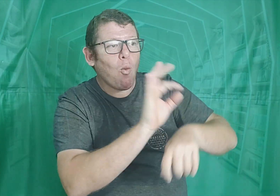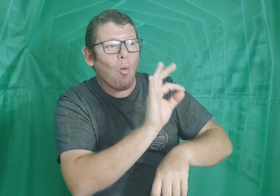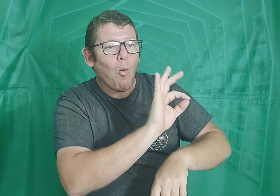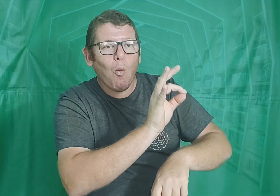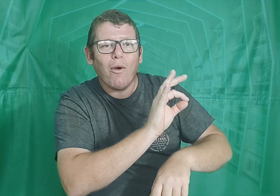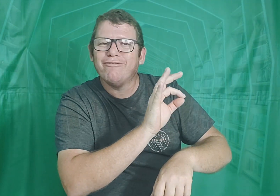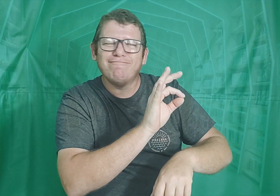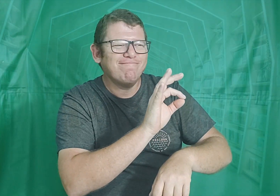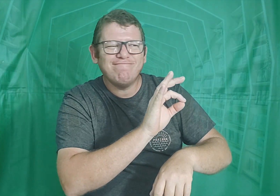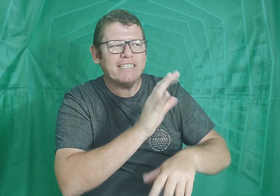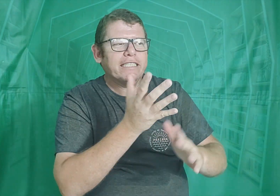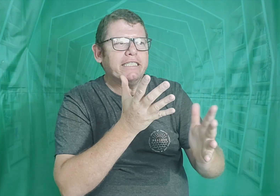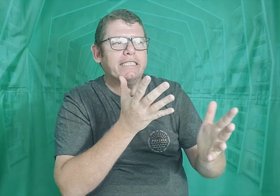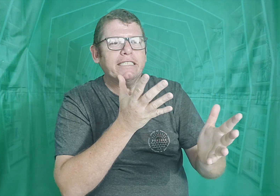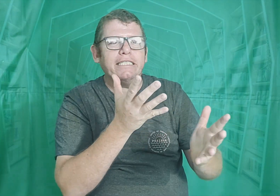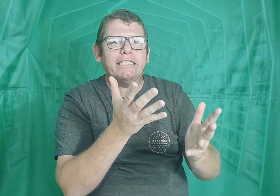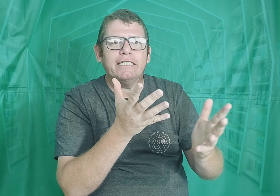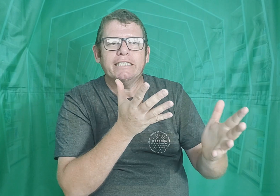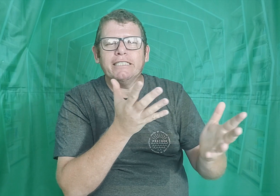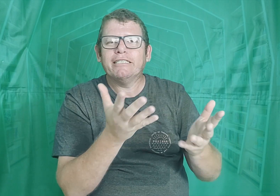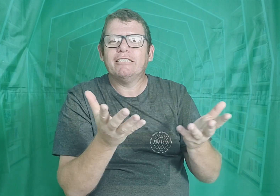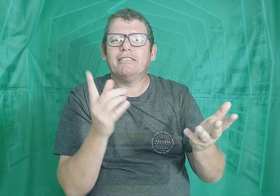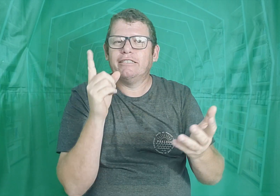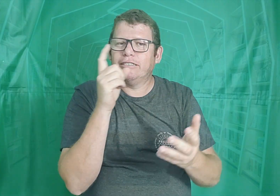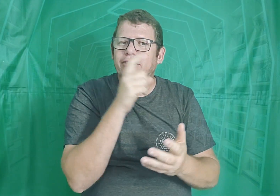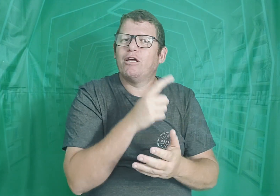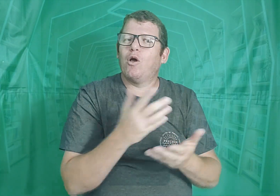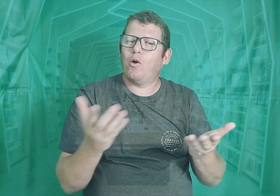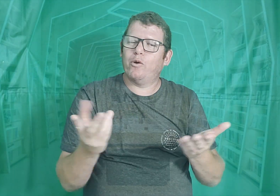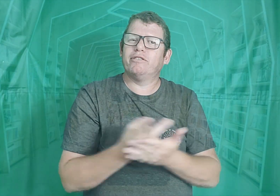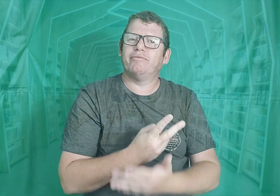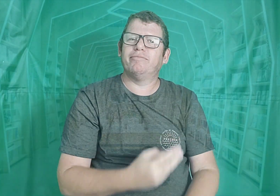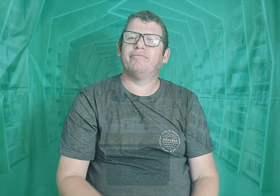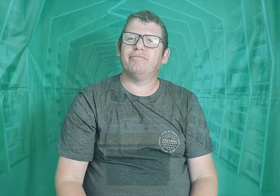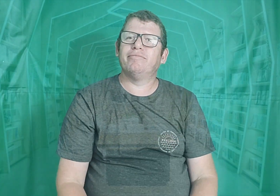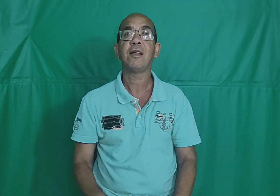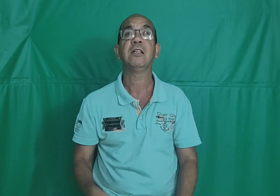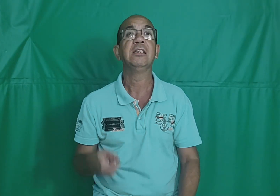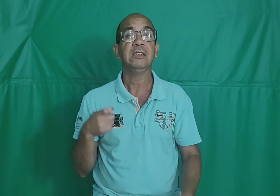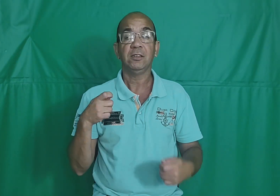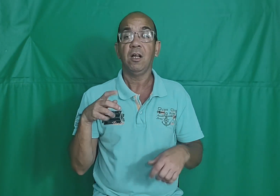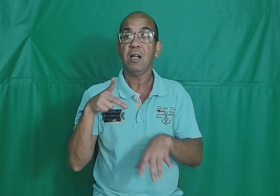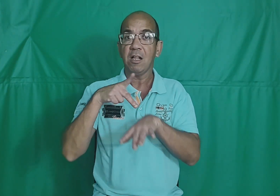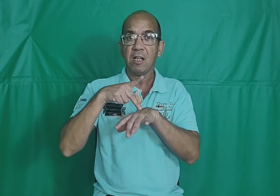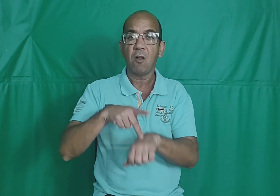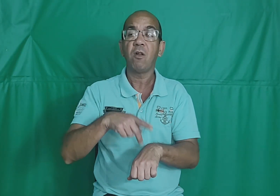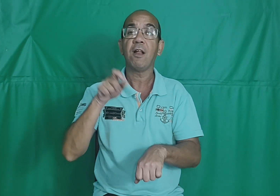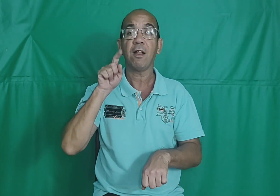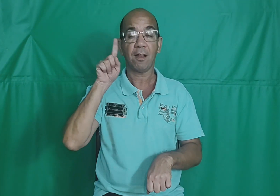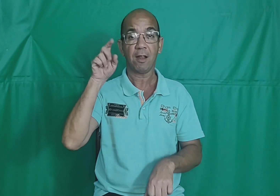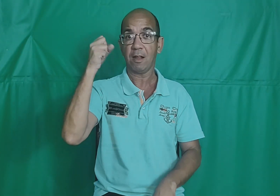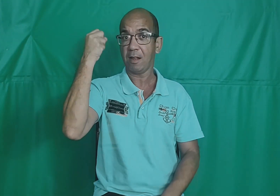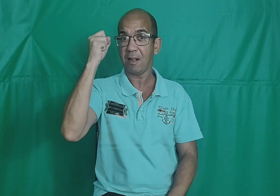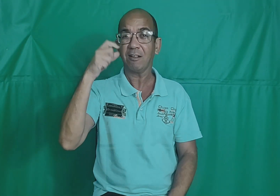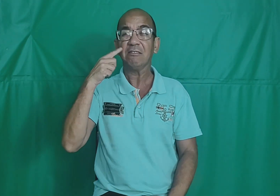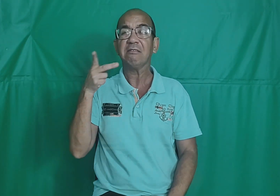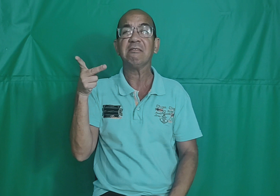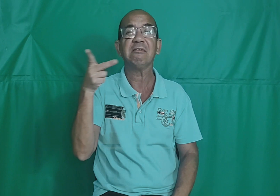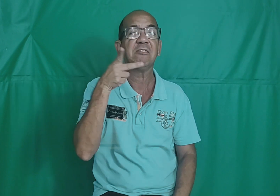consultas médicas. Infelizmente, ainda não é isso que acontece. Na igreja de Saquarema, procurei muito e